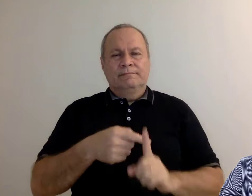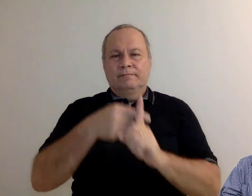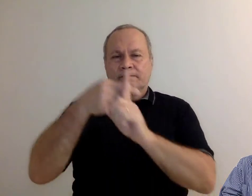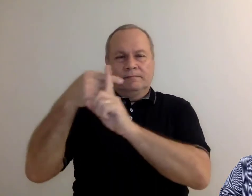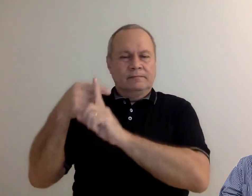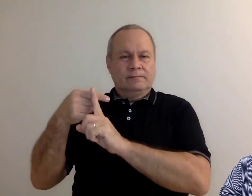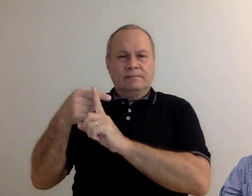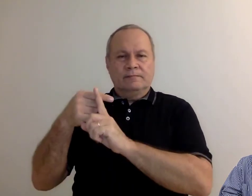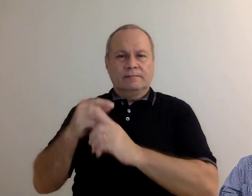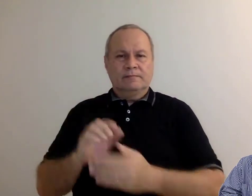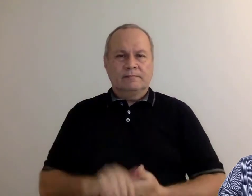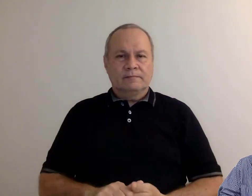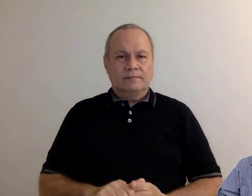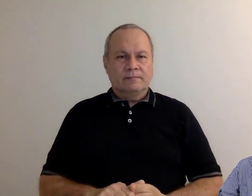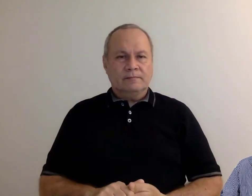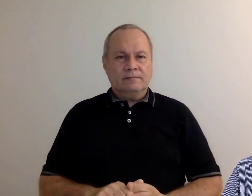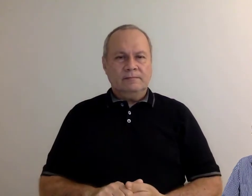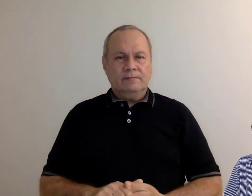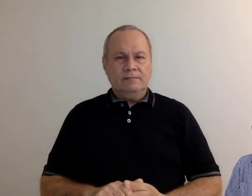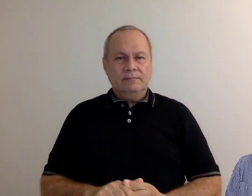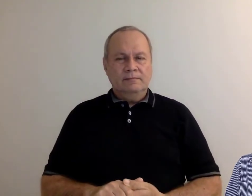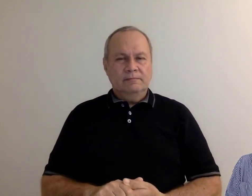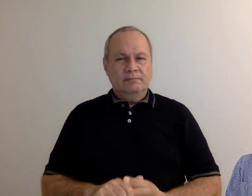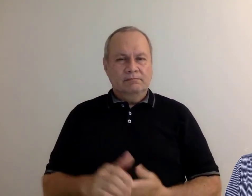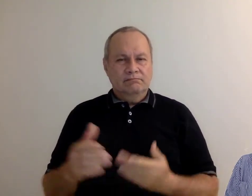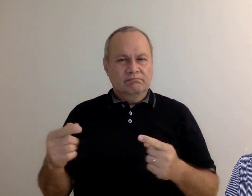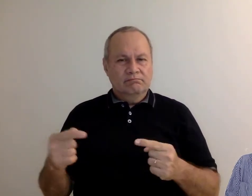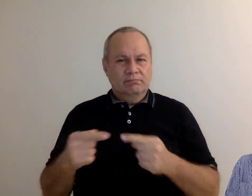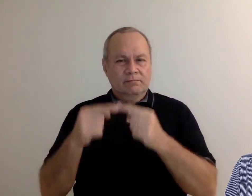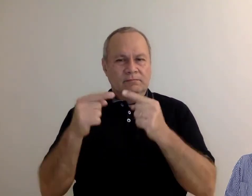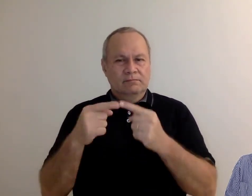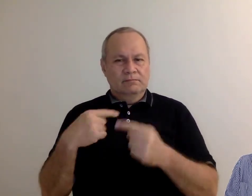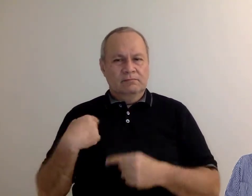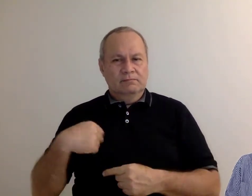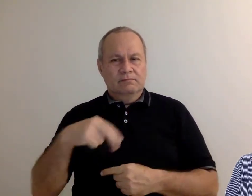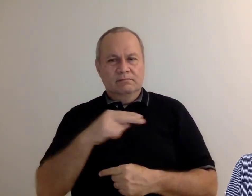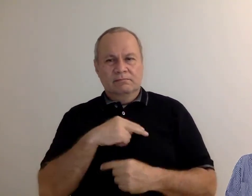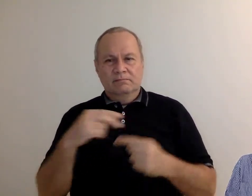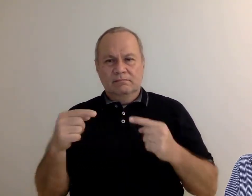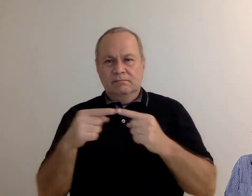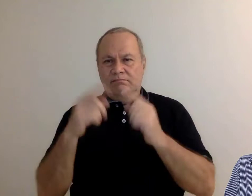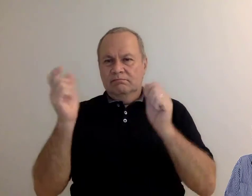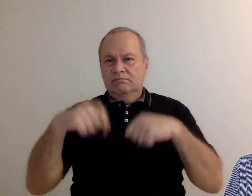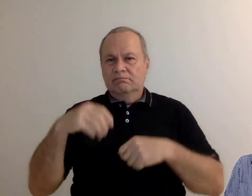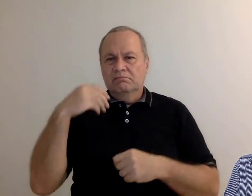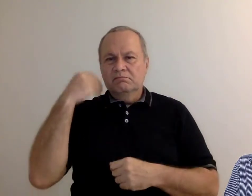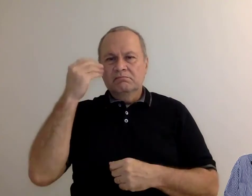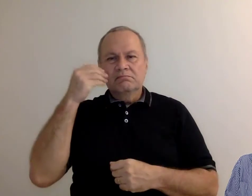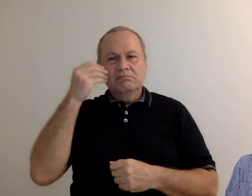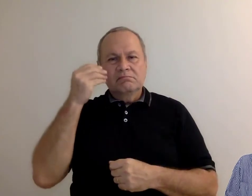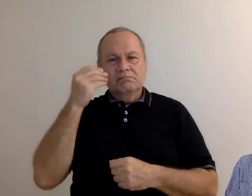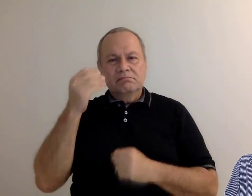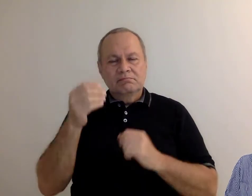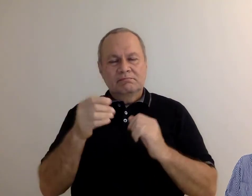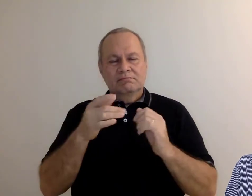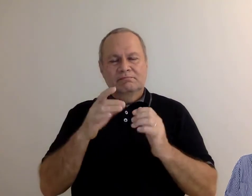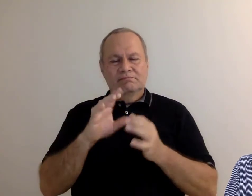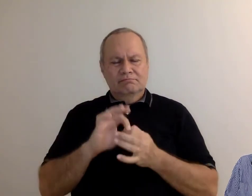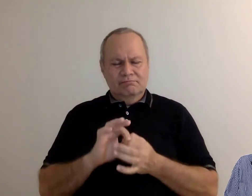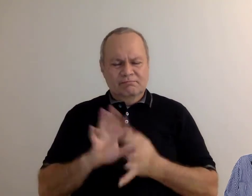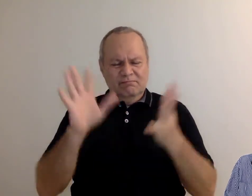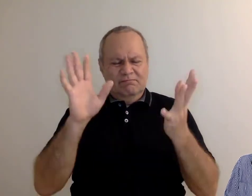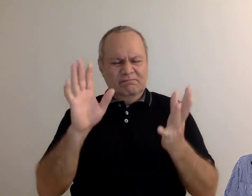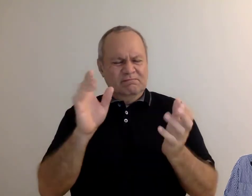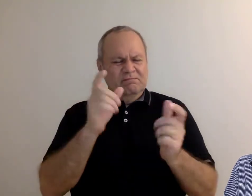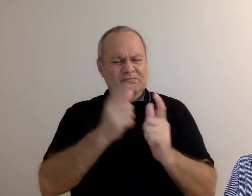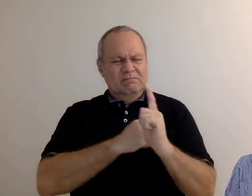cruz. E desta forma nós podemos ser livres dessa dívida